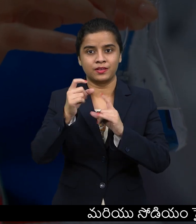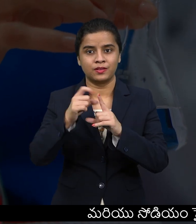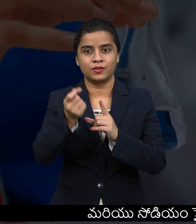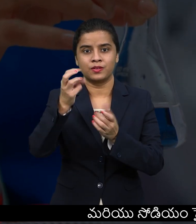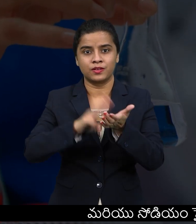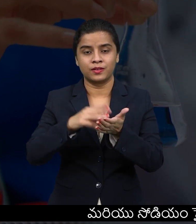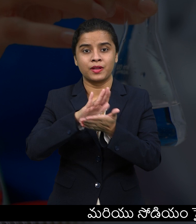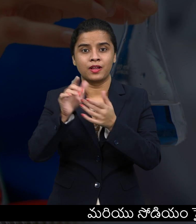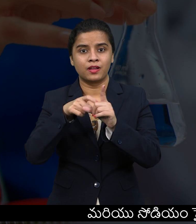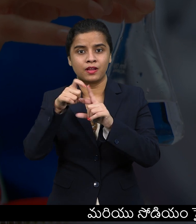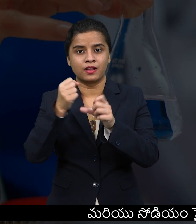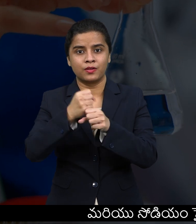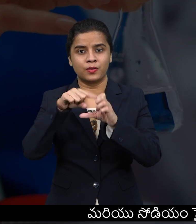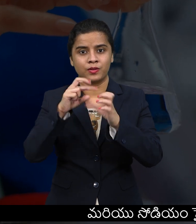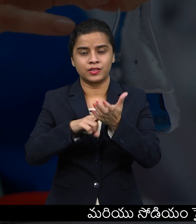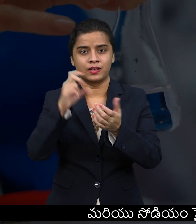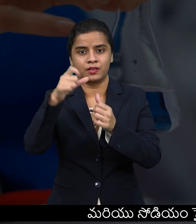సోడియం హైడ్రోజన్ కార్బొనేట్